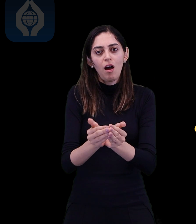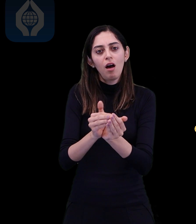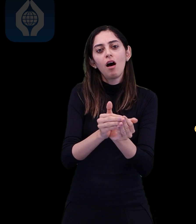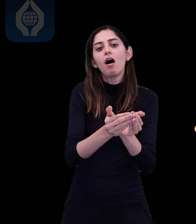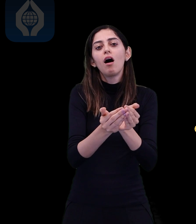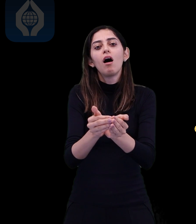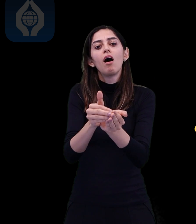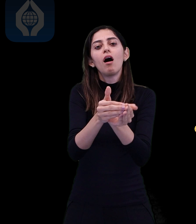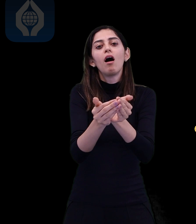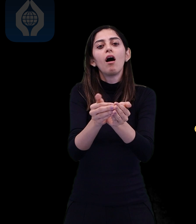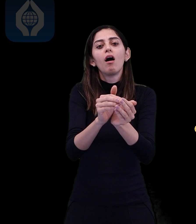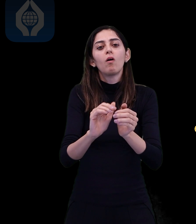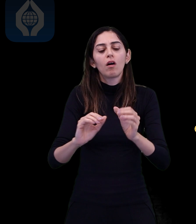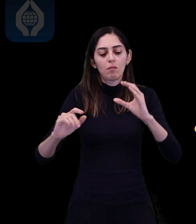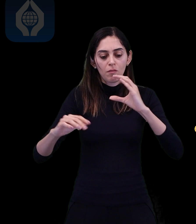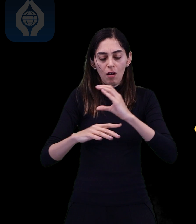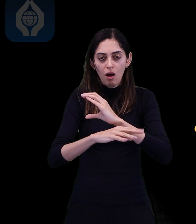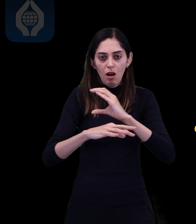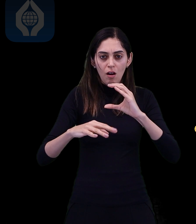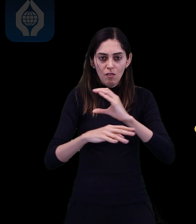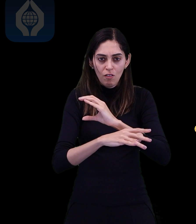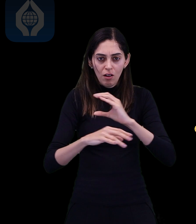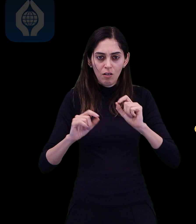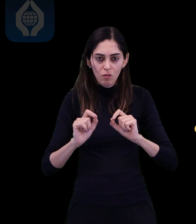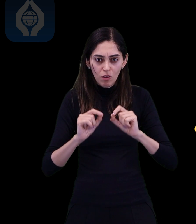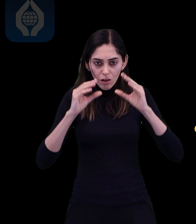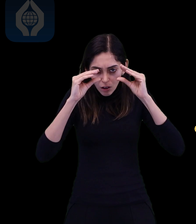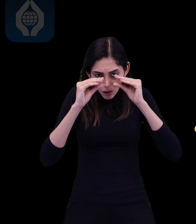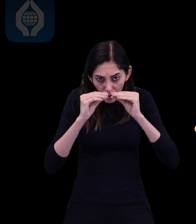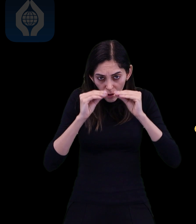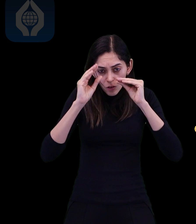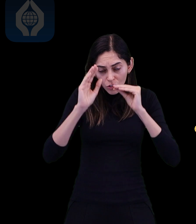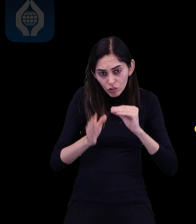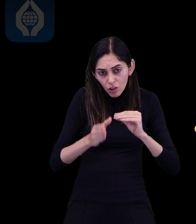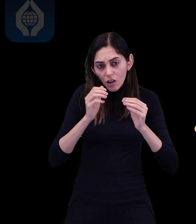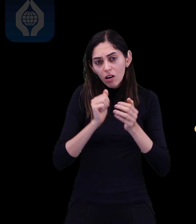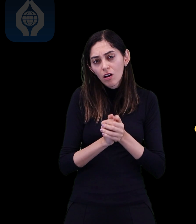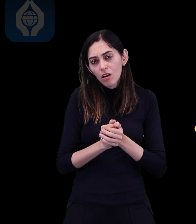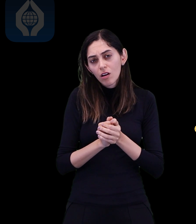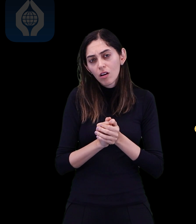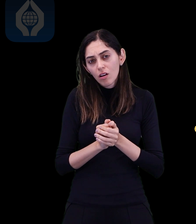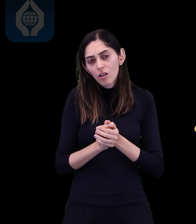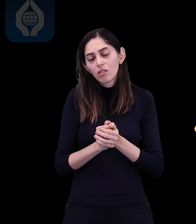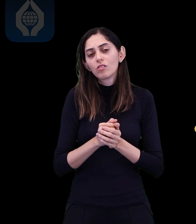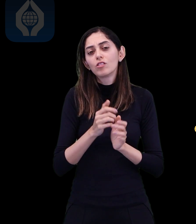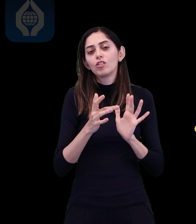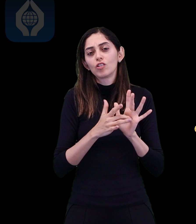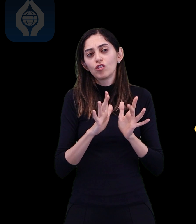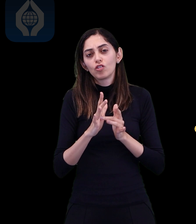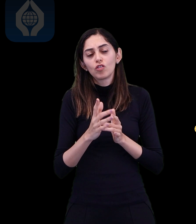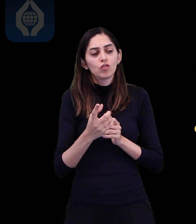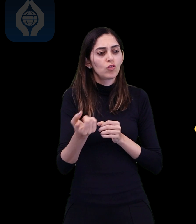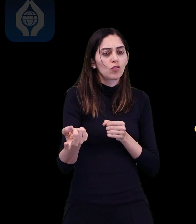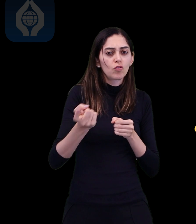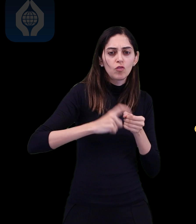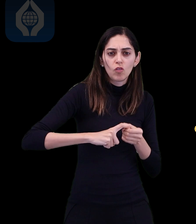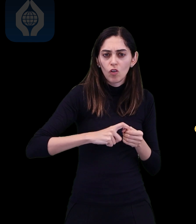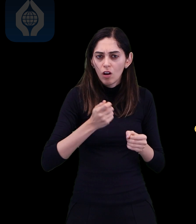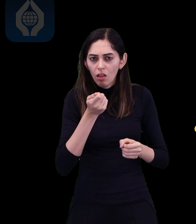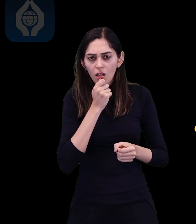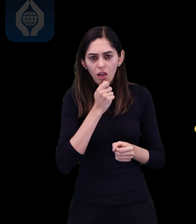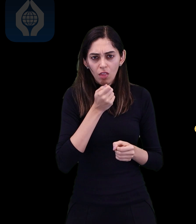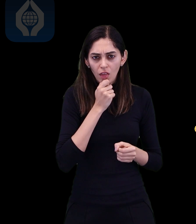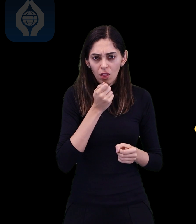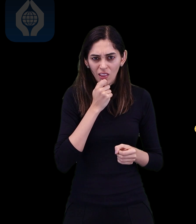e começaram a atravessar o mar em direção a Cafarnaum. Já estava escuro e Jesus ainda não tinha